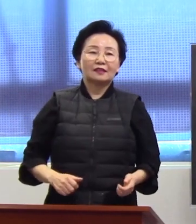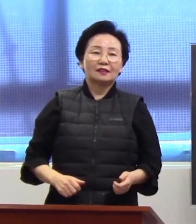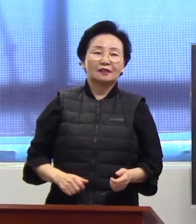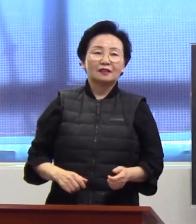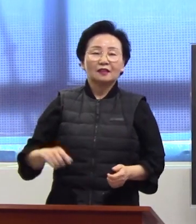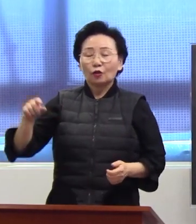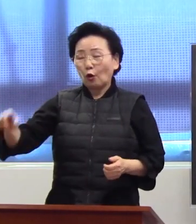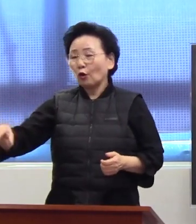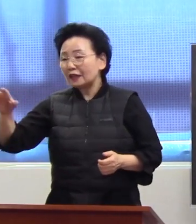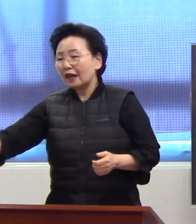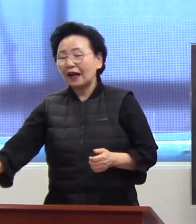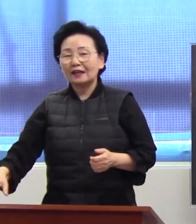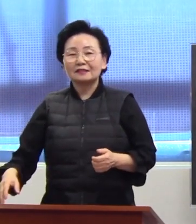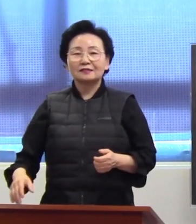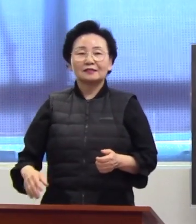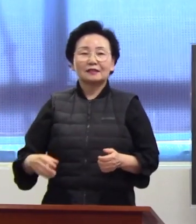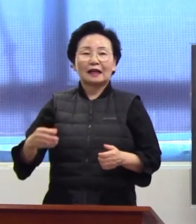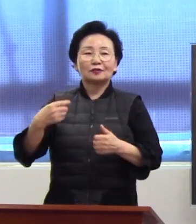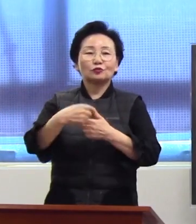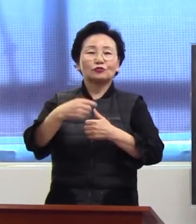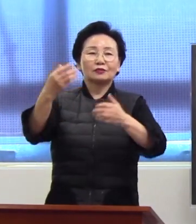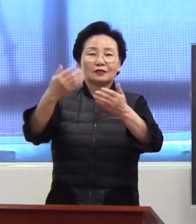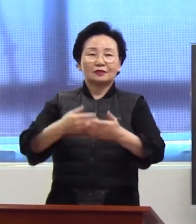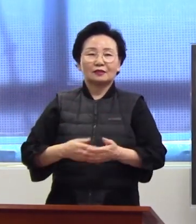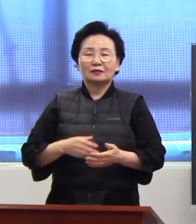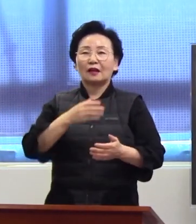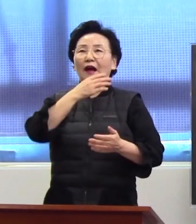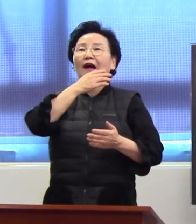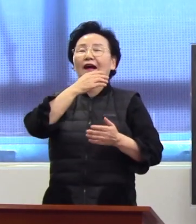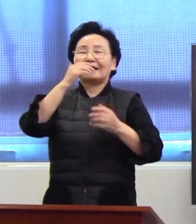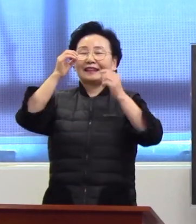거야. 거기야. 그러는 거 가르쳐주는 거예요.